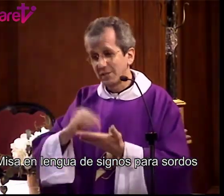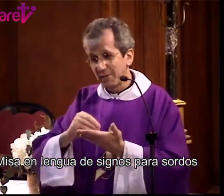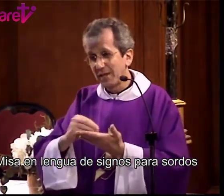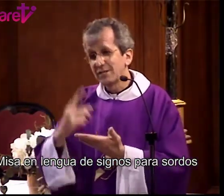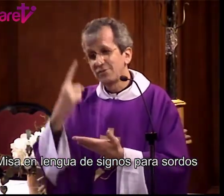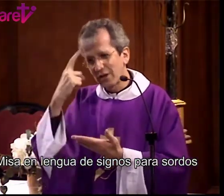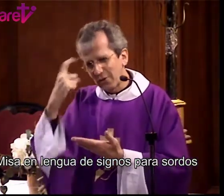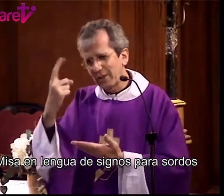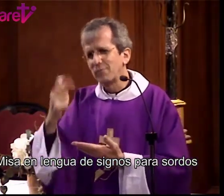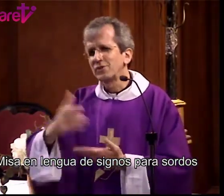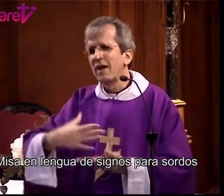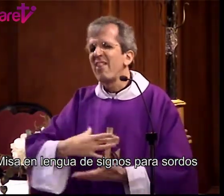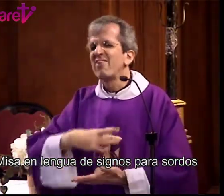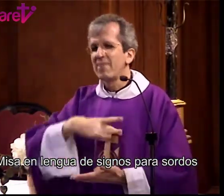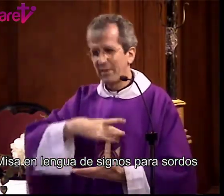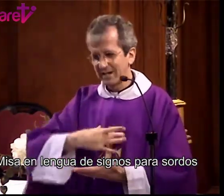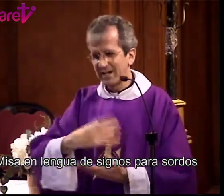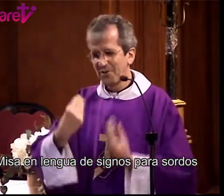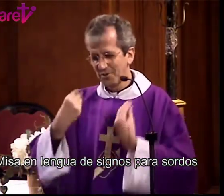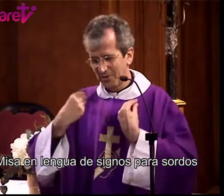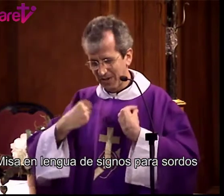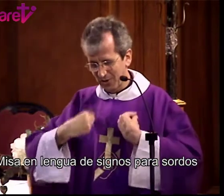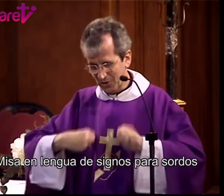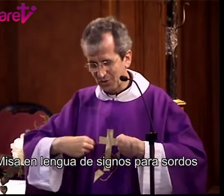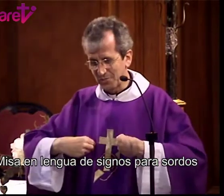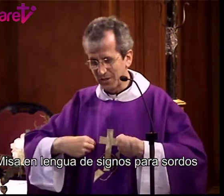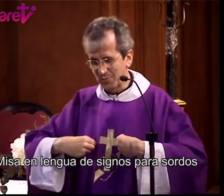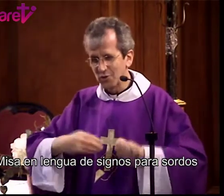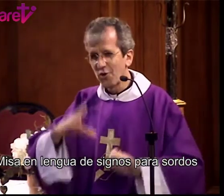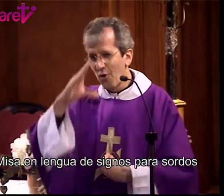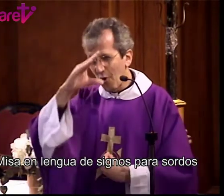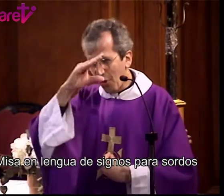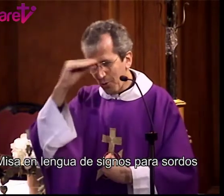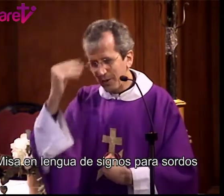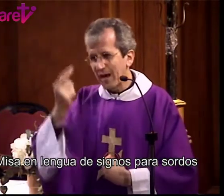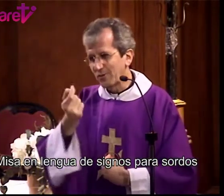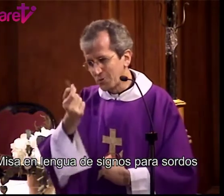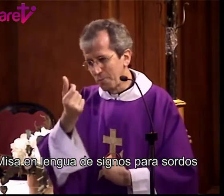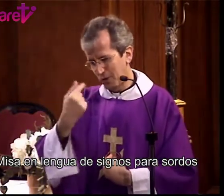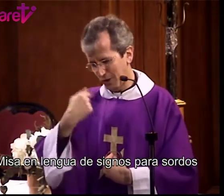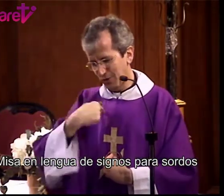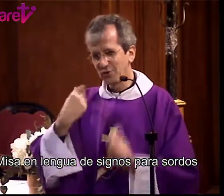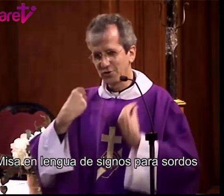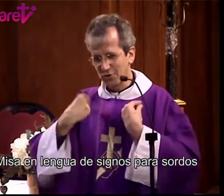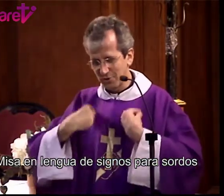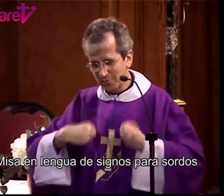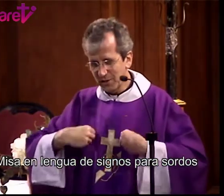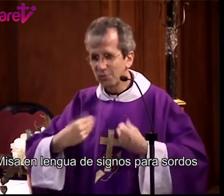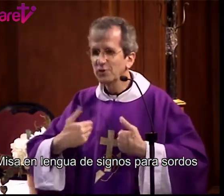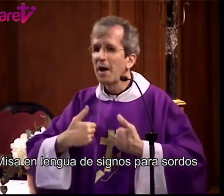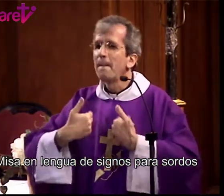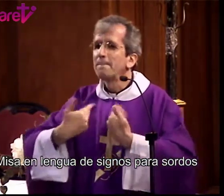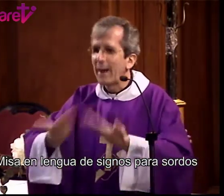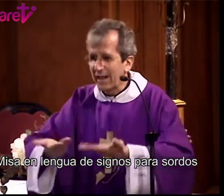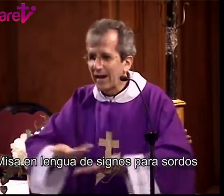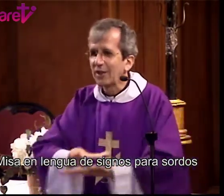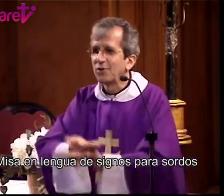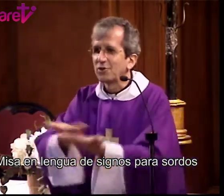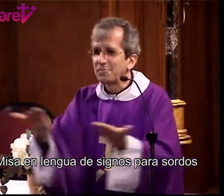veces nos acordamos demasiado de nosotros mismos. Olvidarnos un poquito de nosotros mismos para darnos más